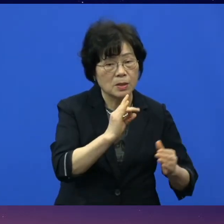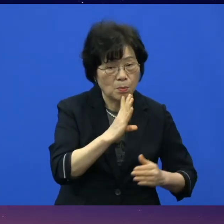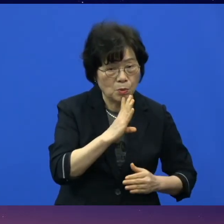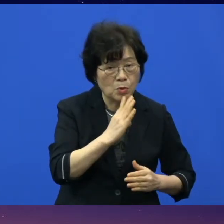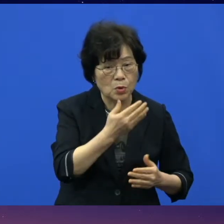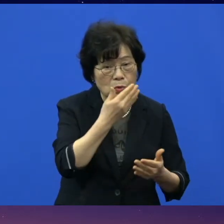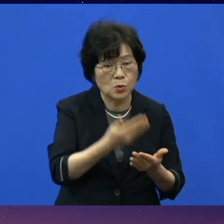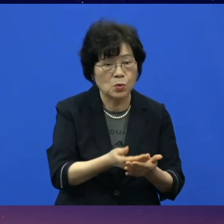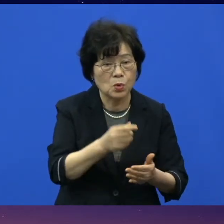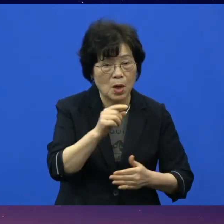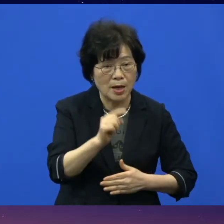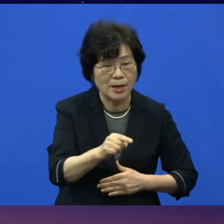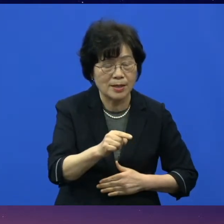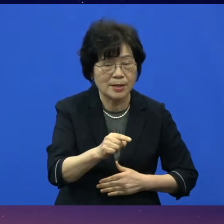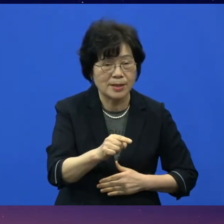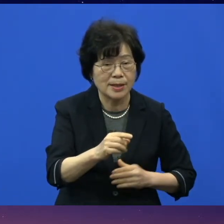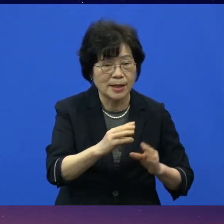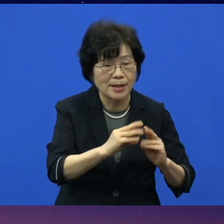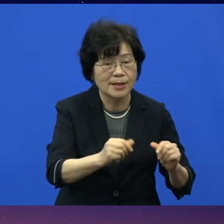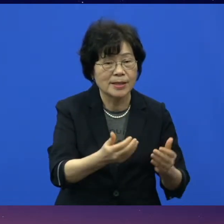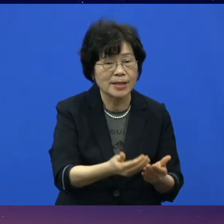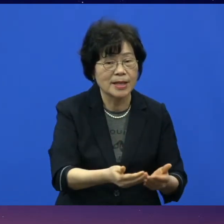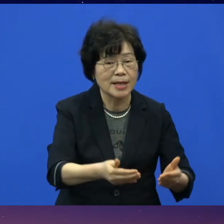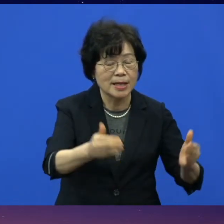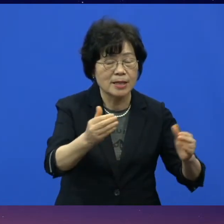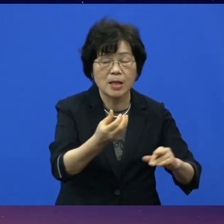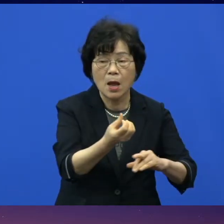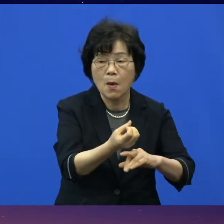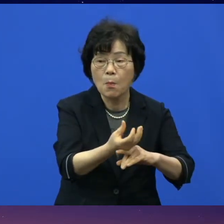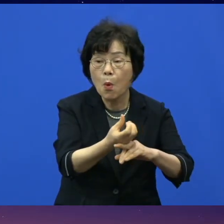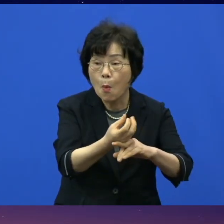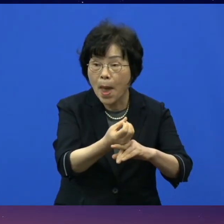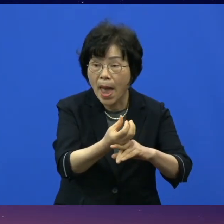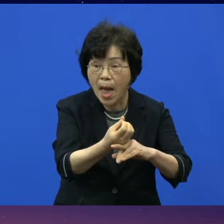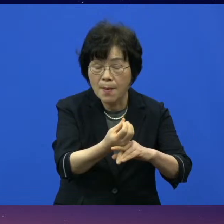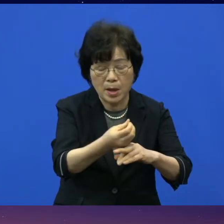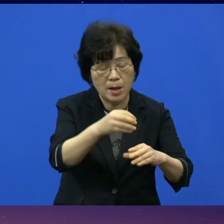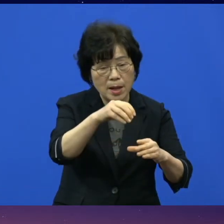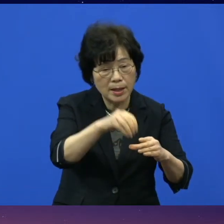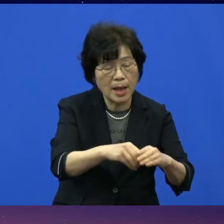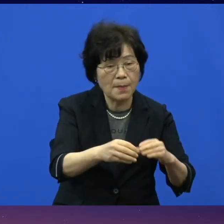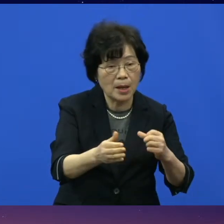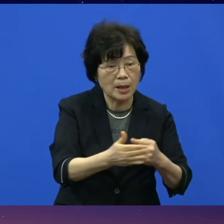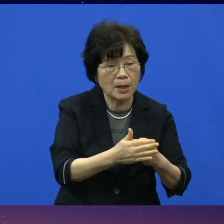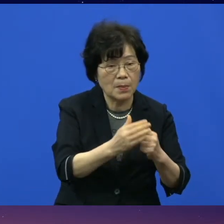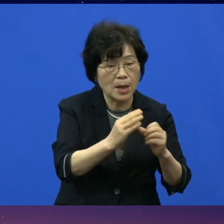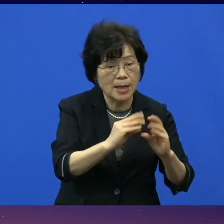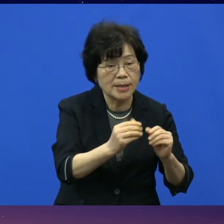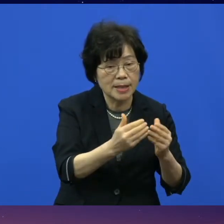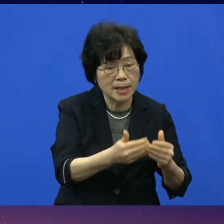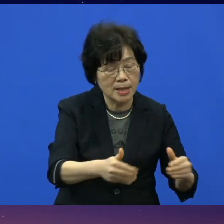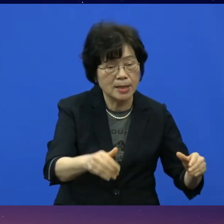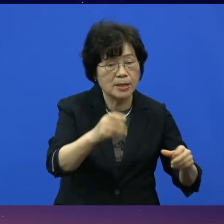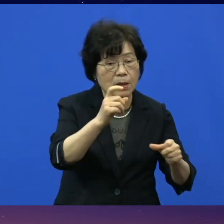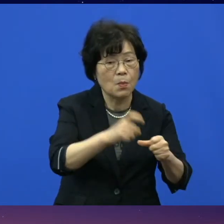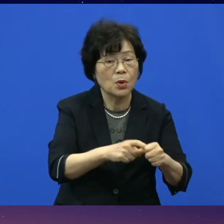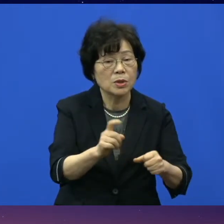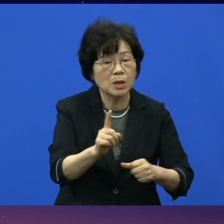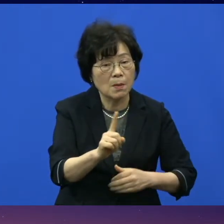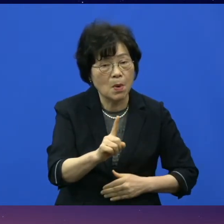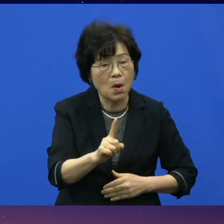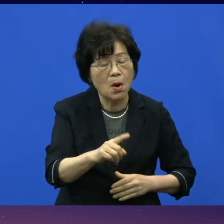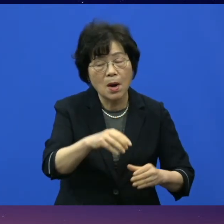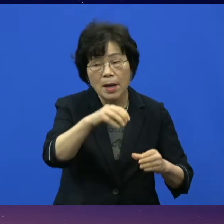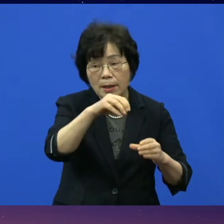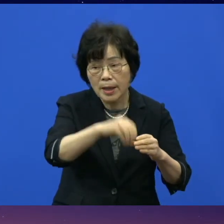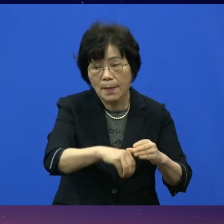중요한 것은 그 질그릇에 보배를 담았기 때문에 질그릇의 목적이 뭐냐? 그 담고